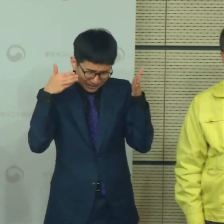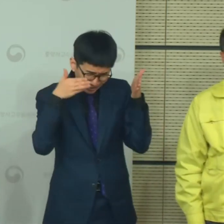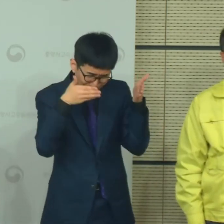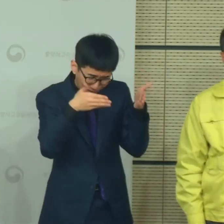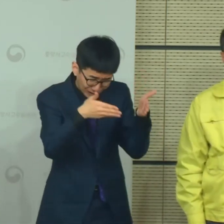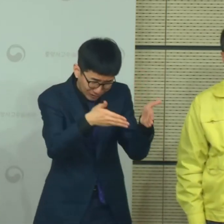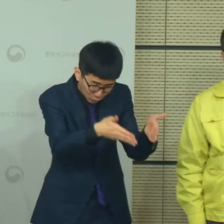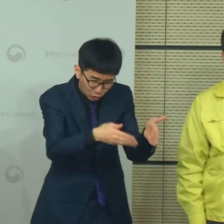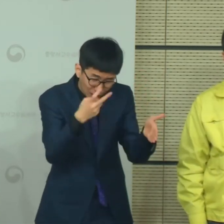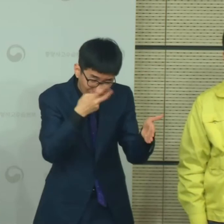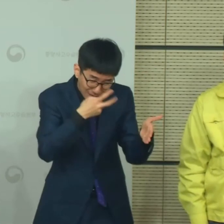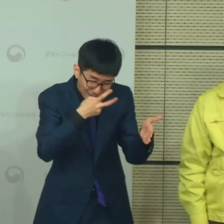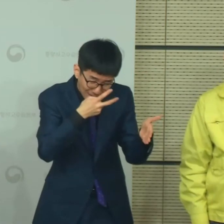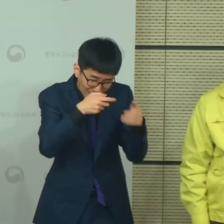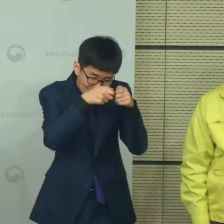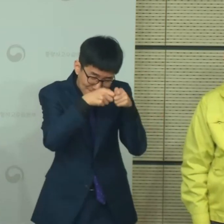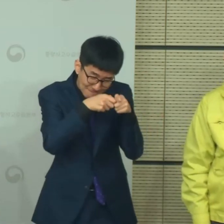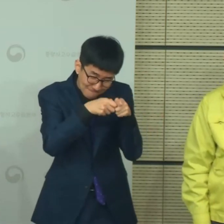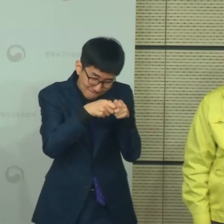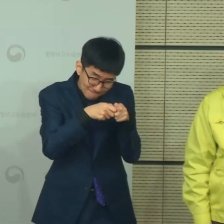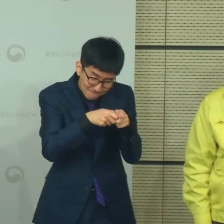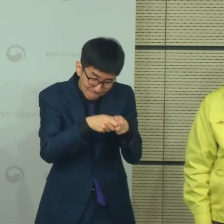집중적이고 그물망과 같은